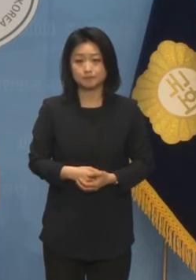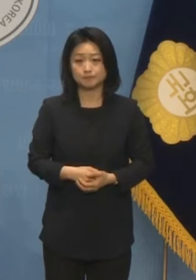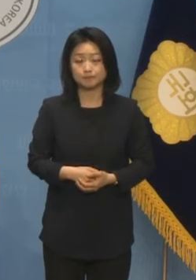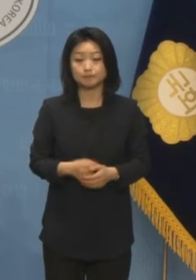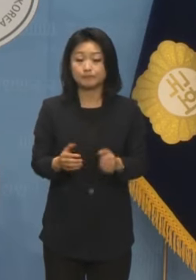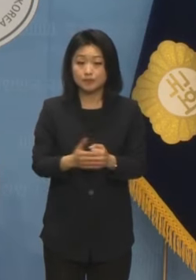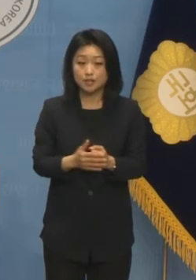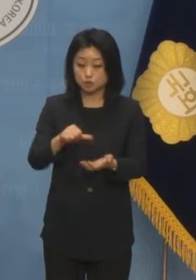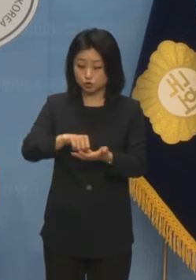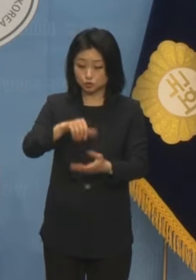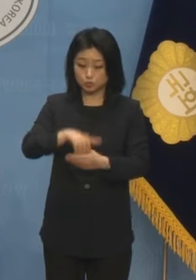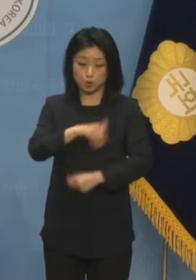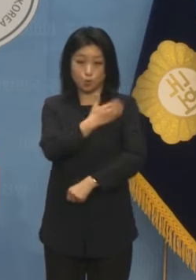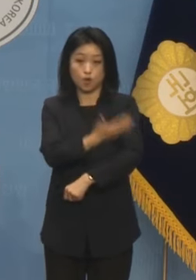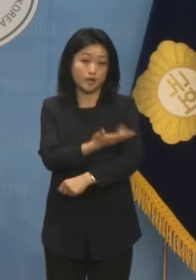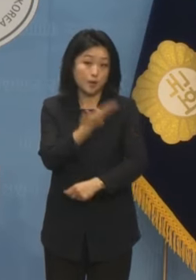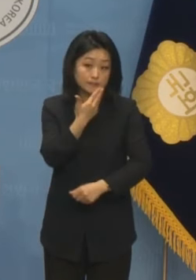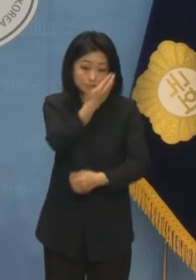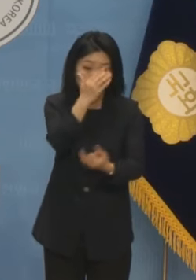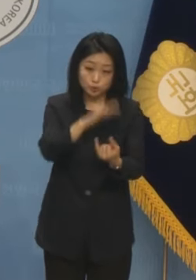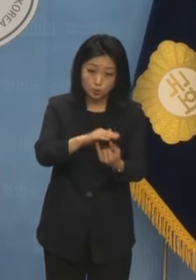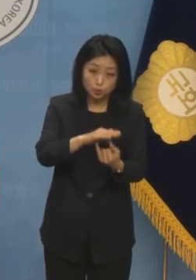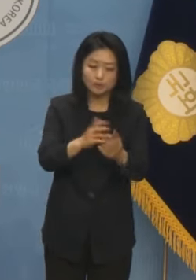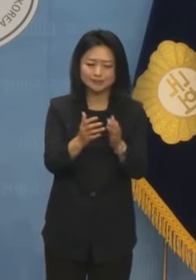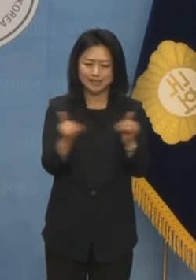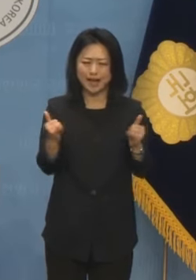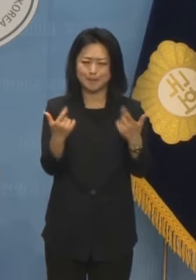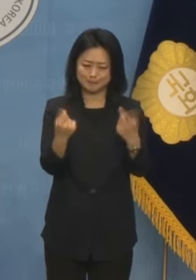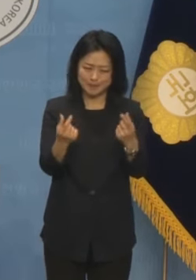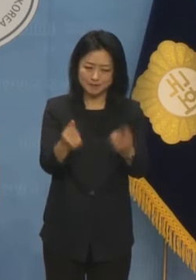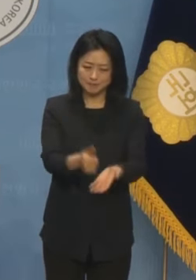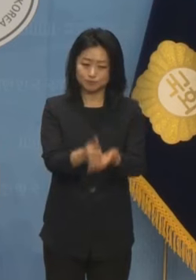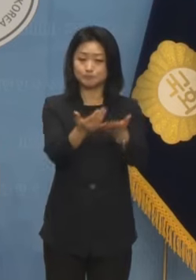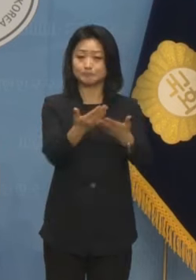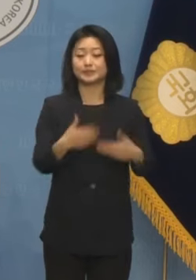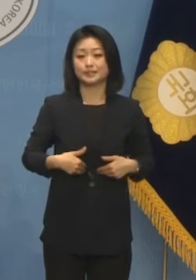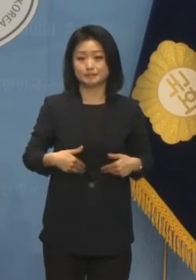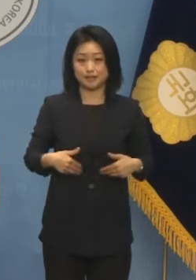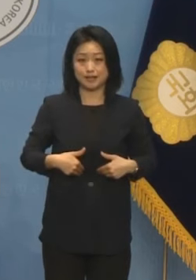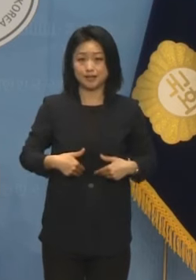그것은 투표권이 없는 청소년도 마찬가지입니다.